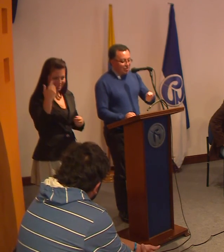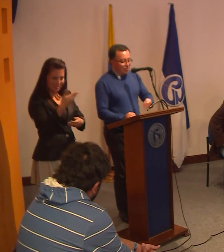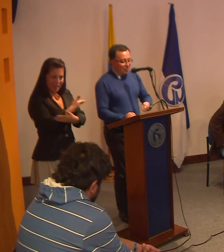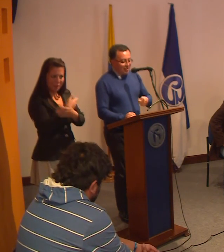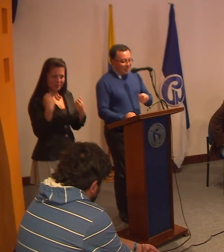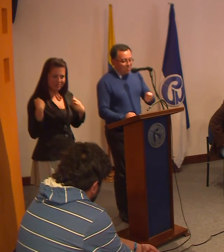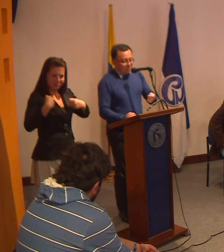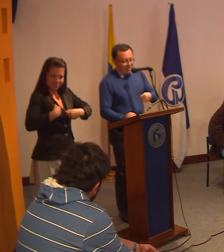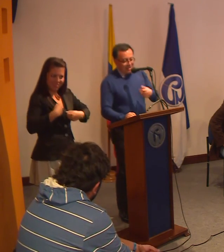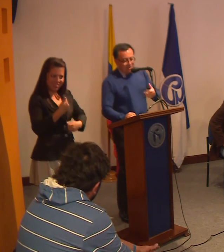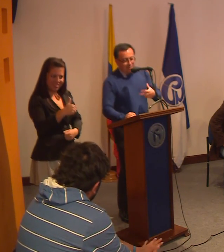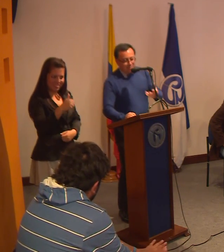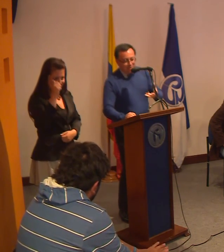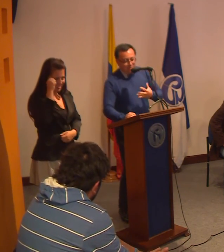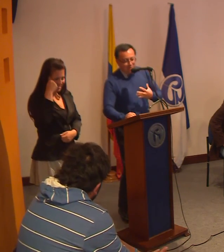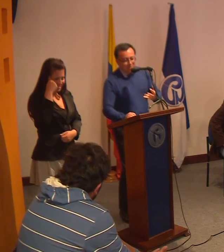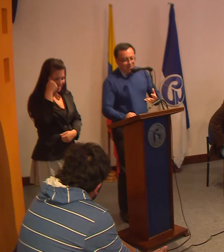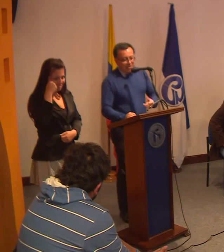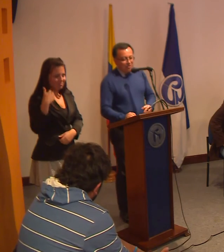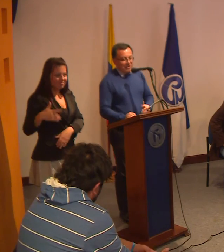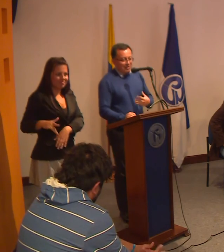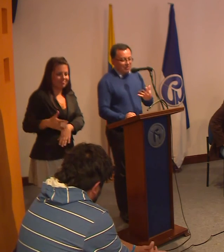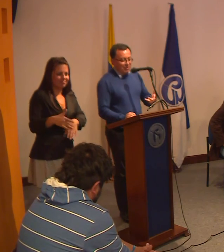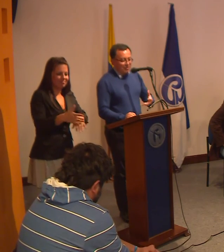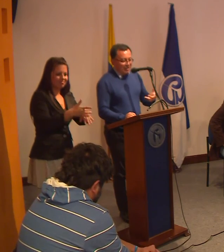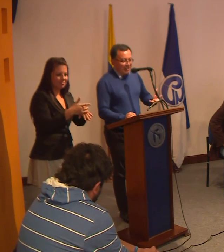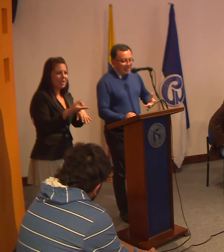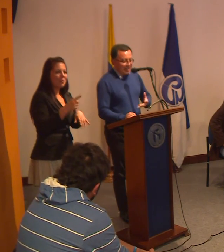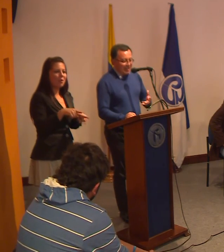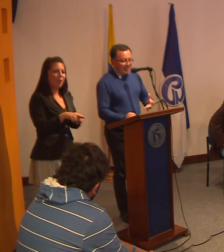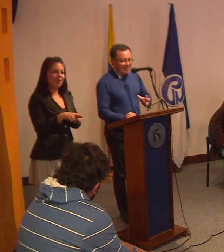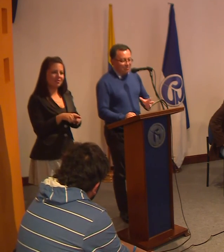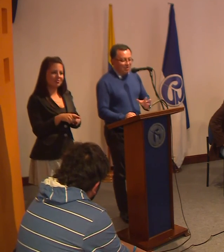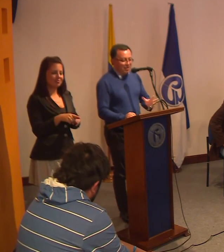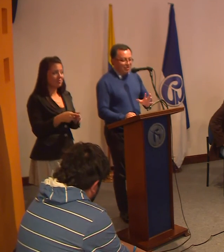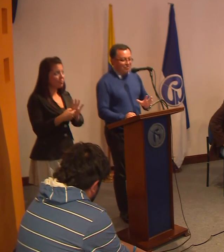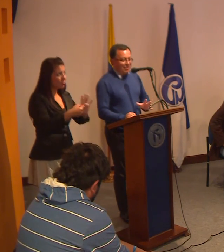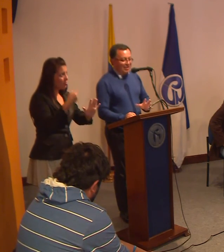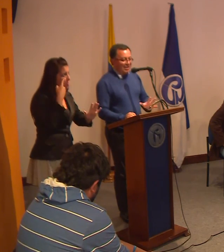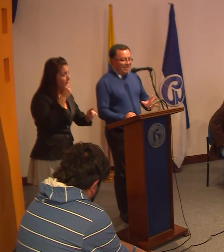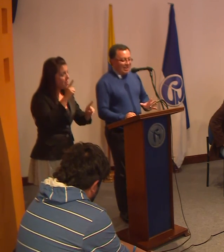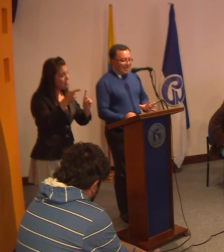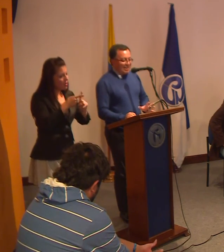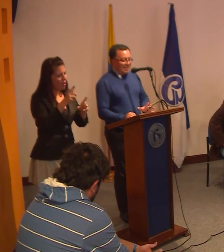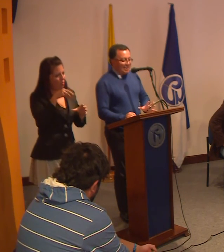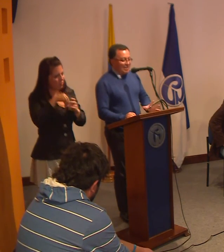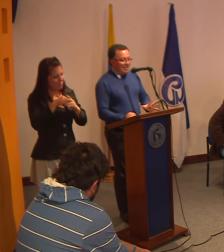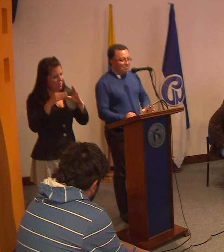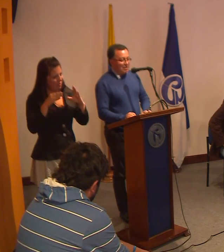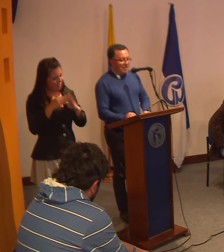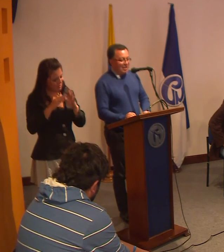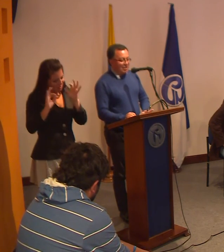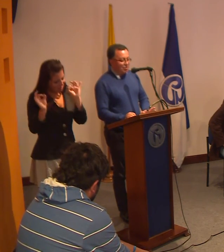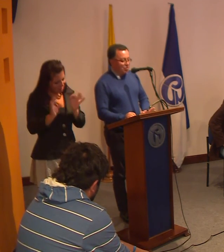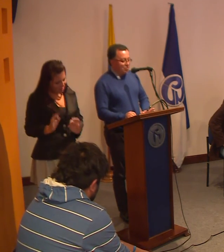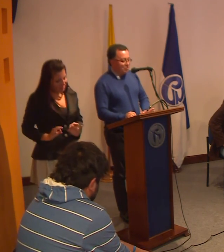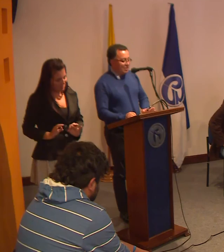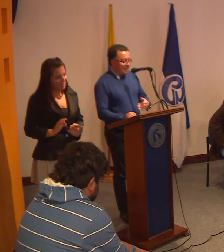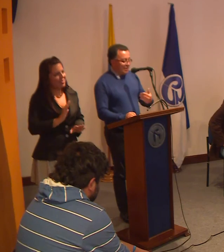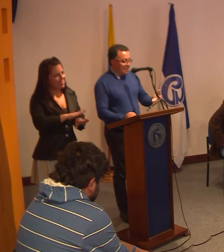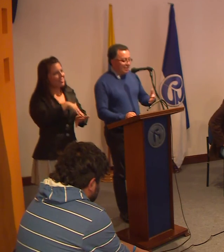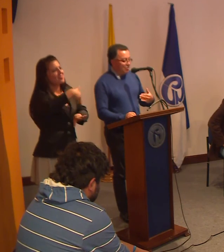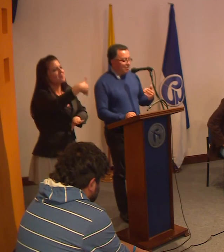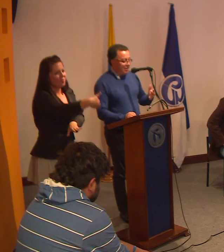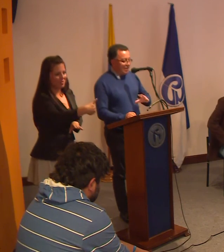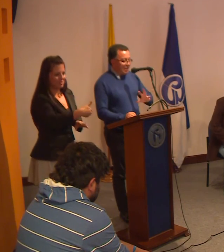un acto de movilización, pero al mismo tiempo simbólico de decir, bueno, tenemos que arreglar la casa primero, una casa digna para que todos podamos